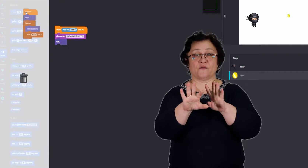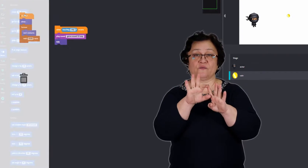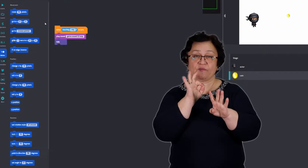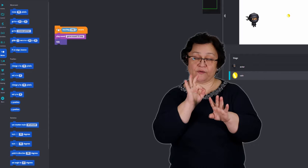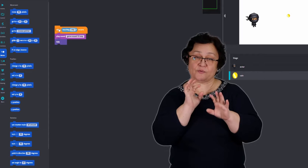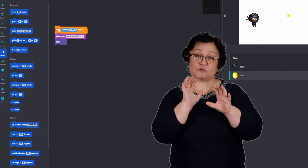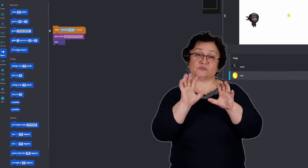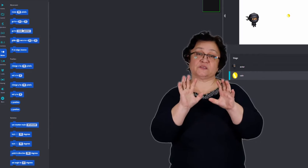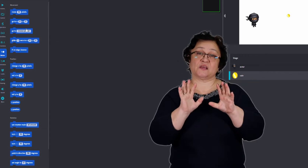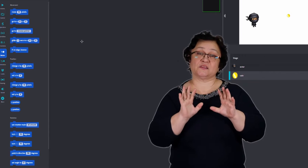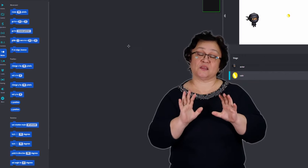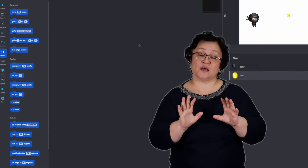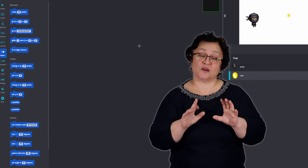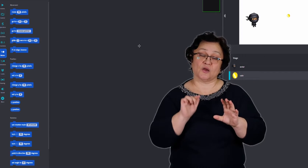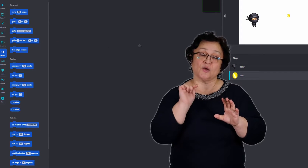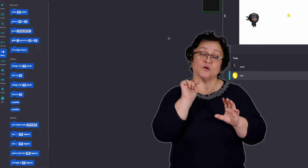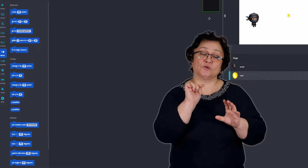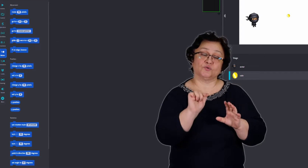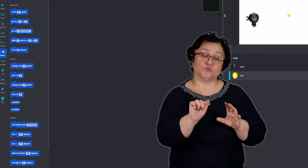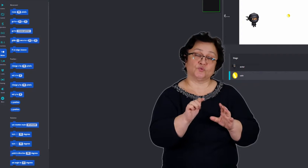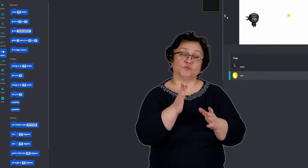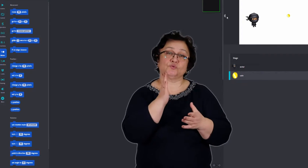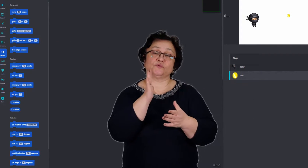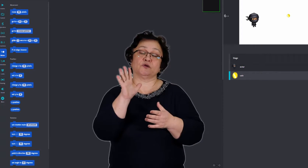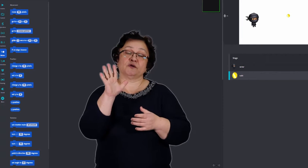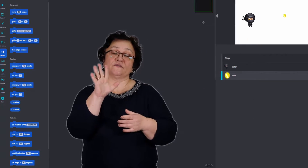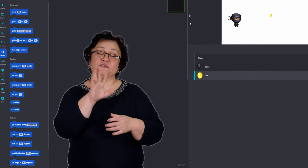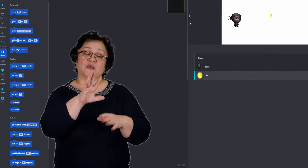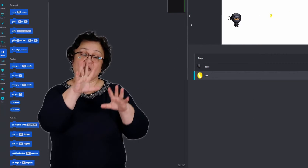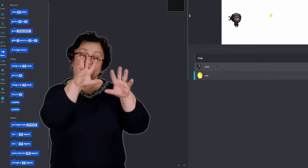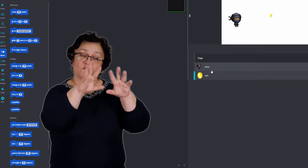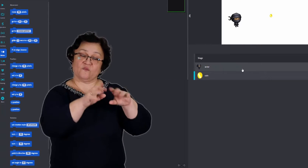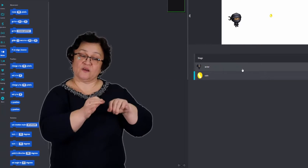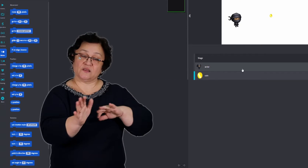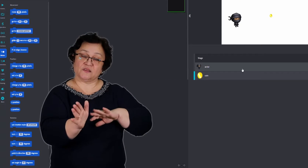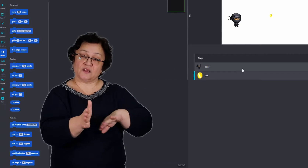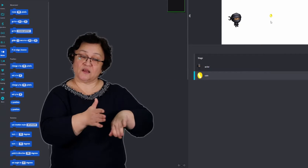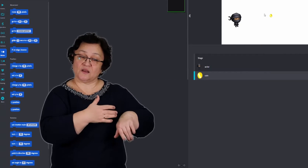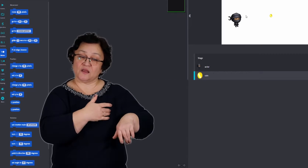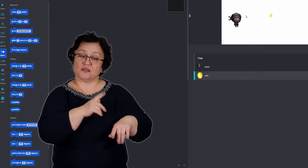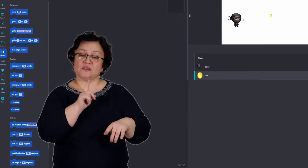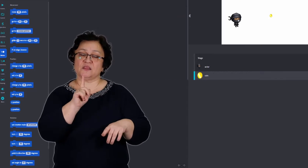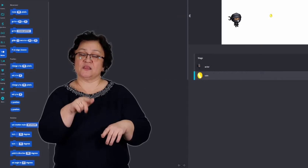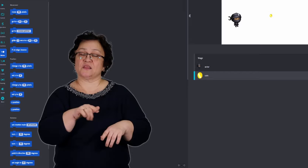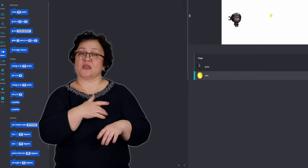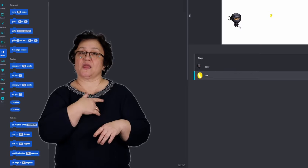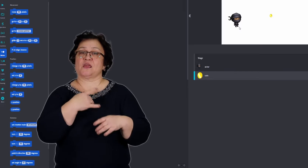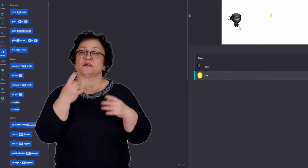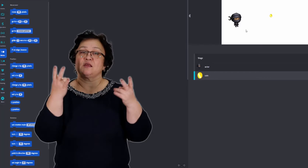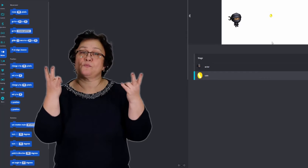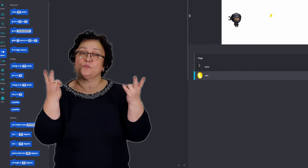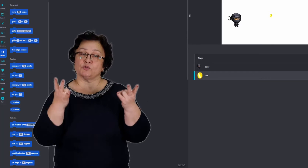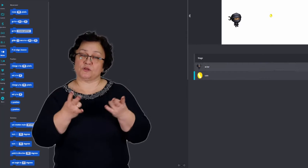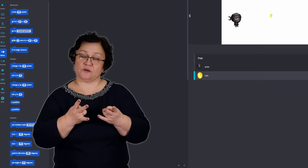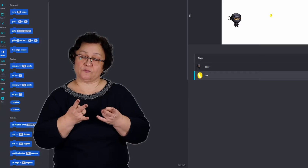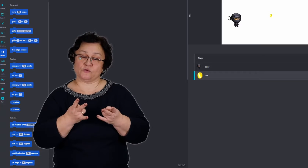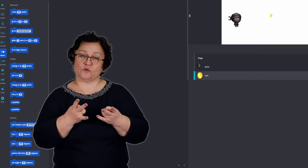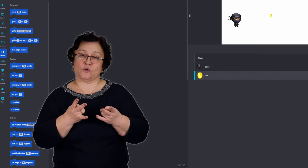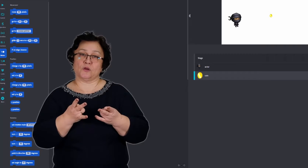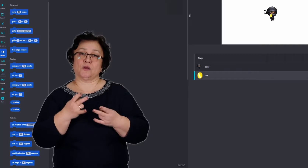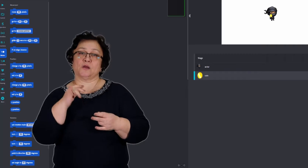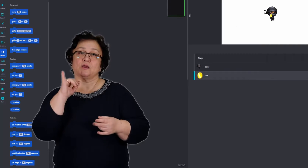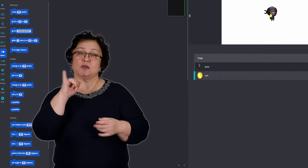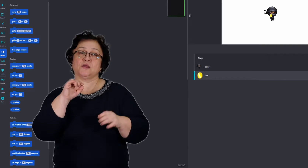але ось тут все видалю, бо воно не таке, як нам потрібно. І